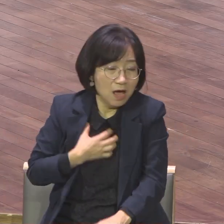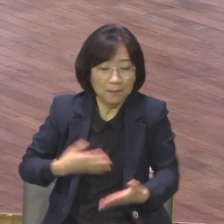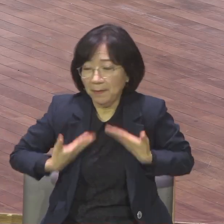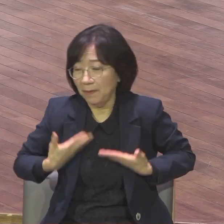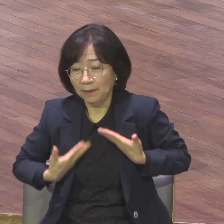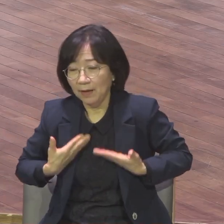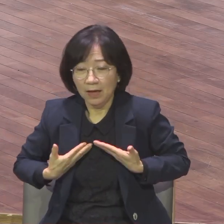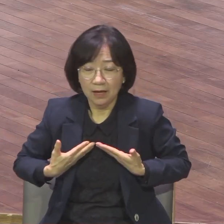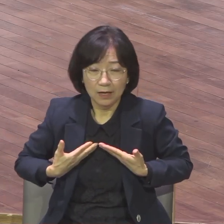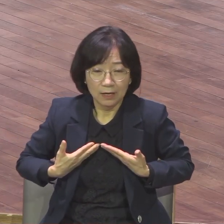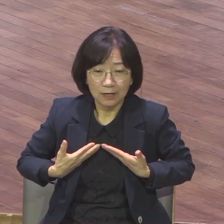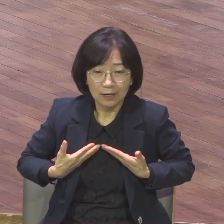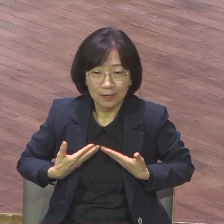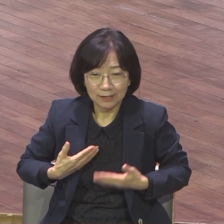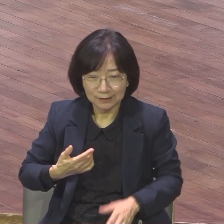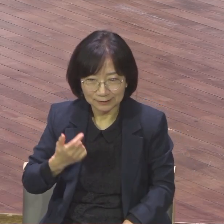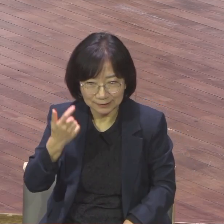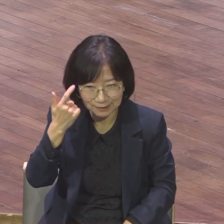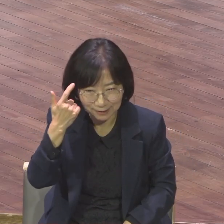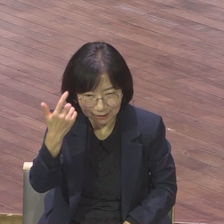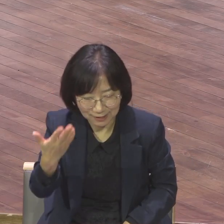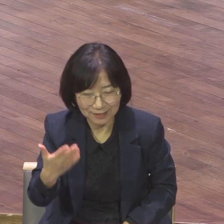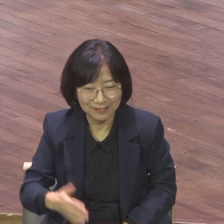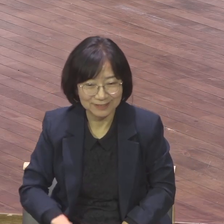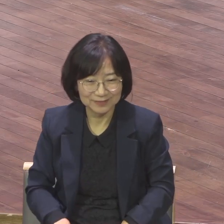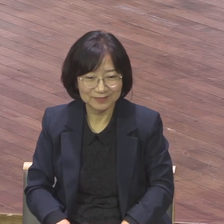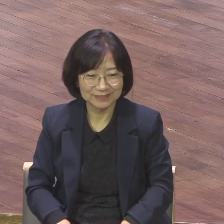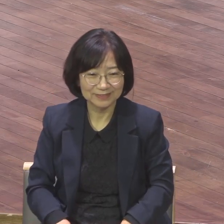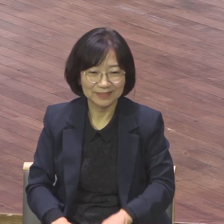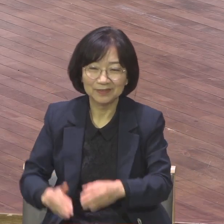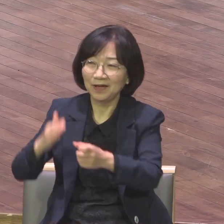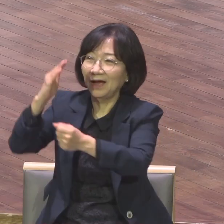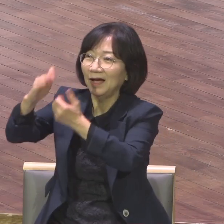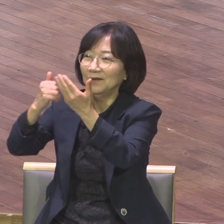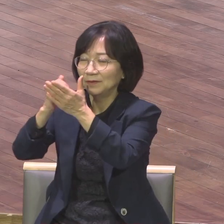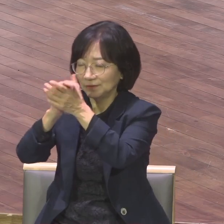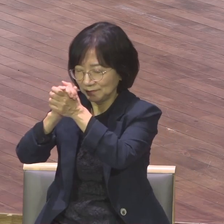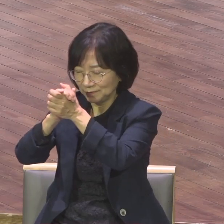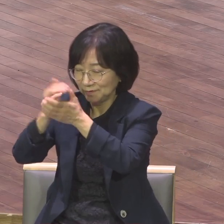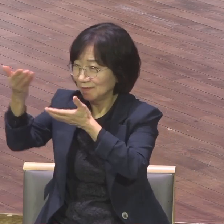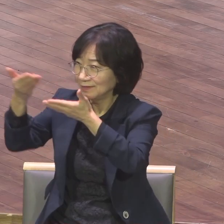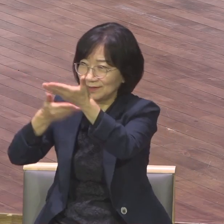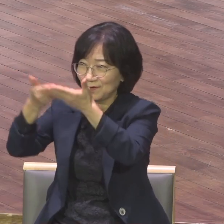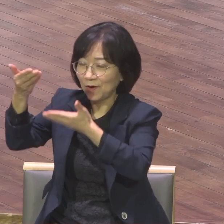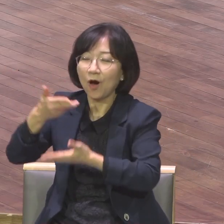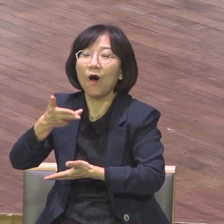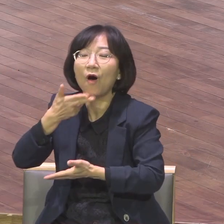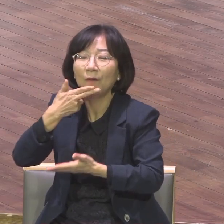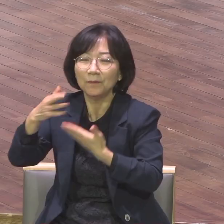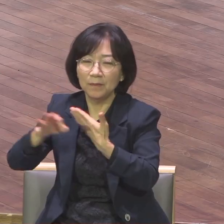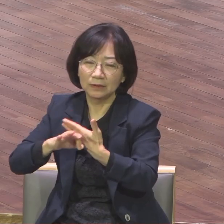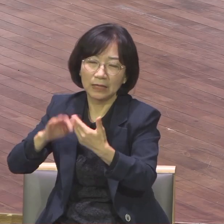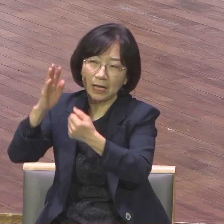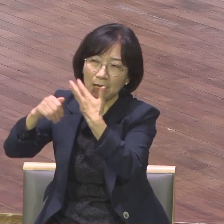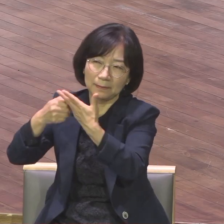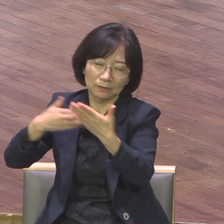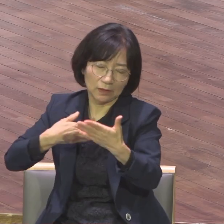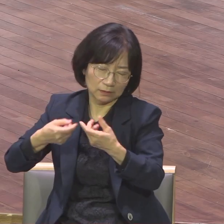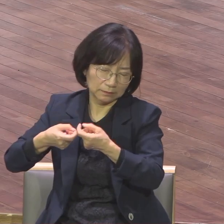꽉 차가지고 살면 하나님과 거리가 점점 멀어지지요.